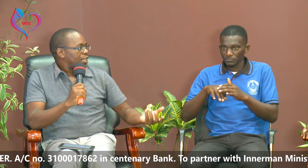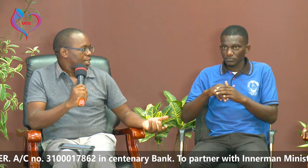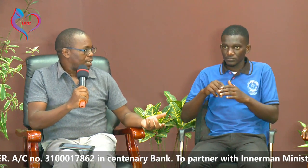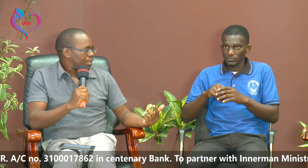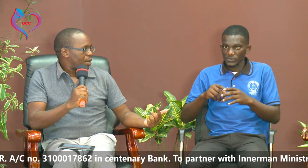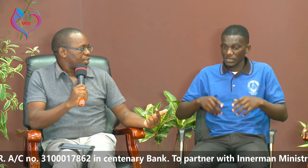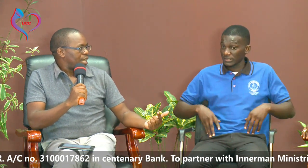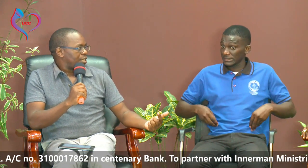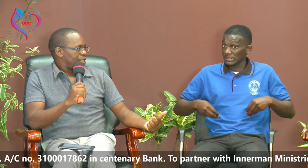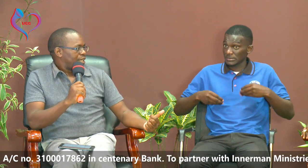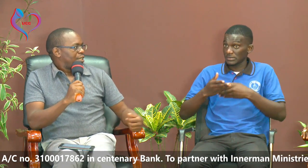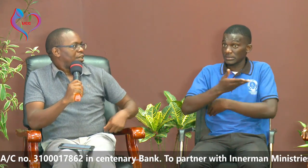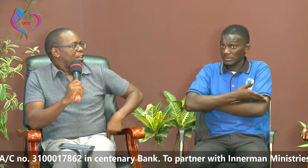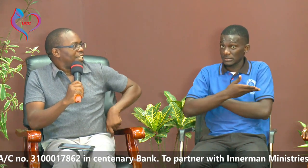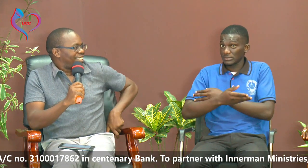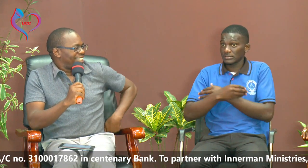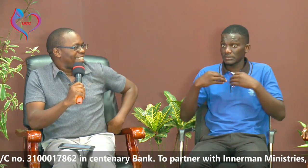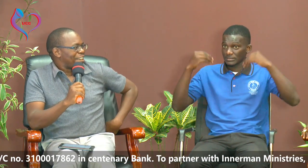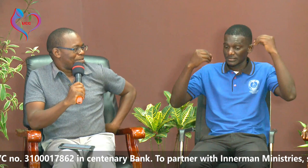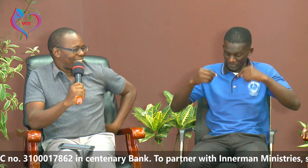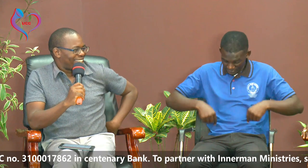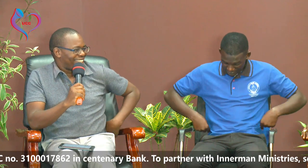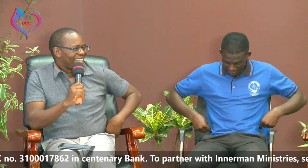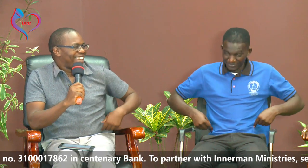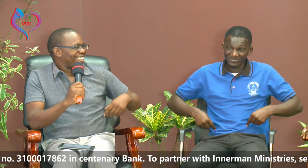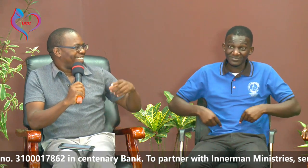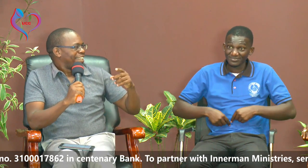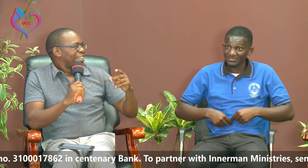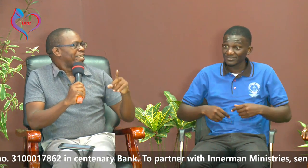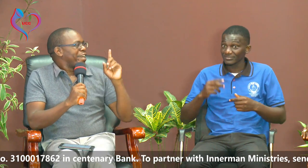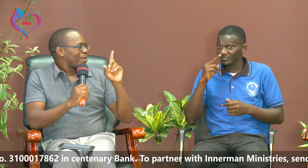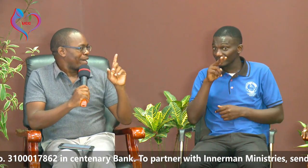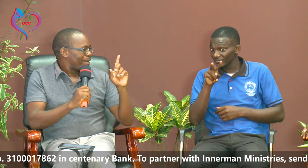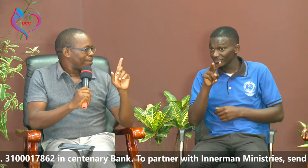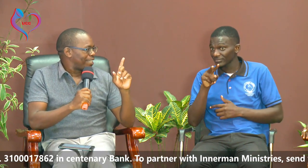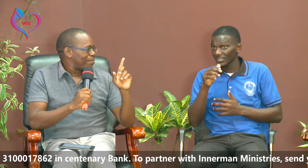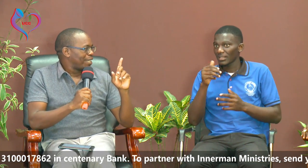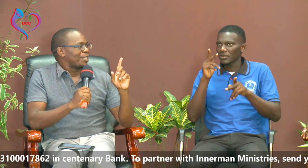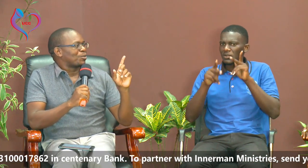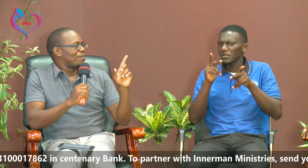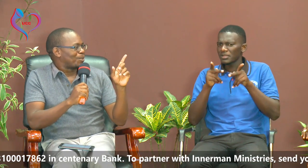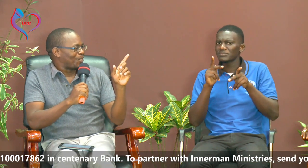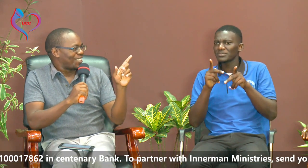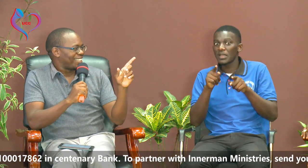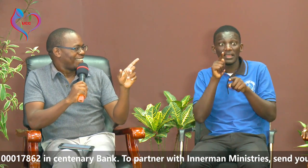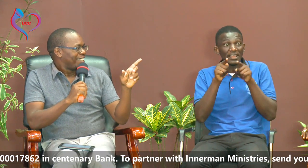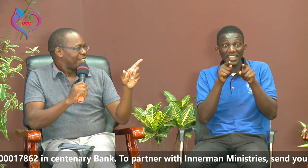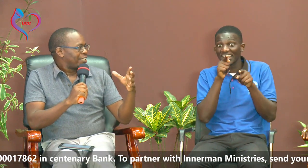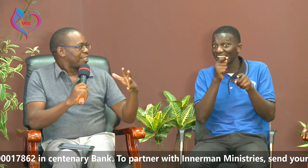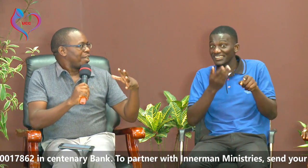sati. Kati ngamezi maka sati. Kairizi kalabika. Kati nikanta mangabana njimba ninkasula mutoi. Neche njagala